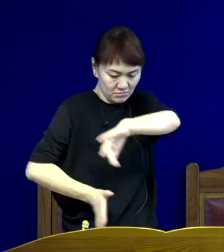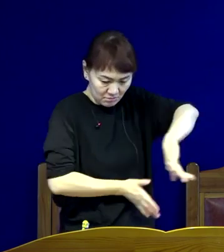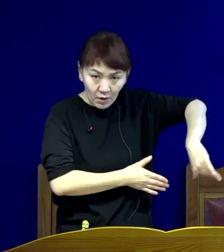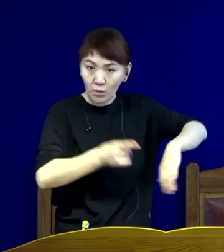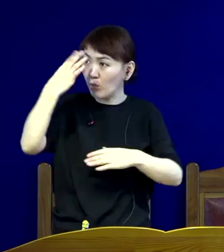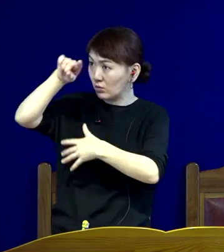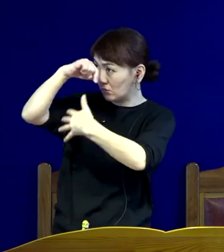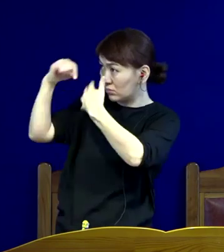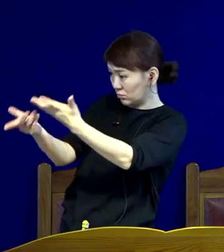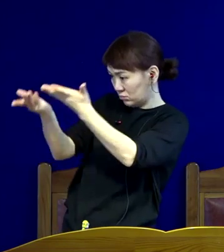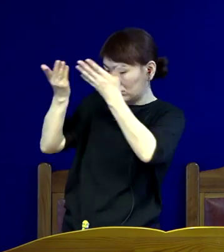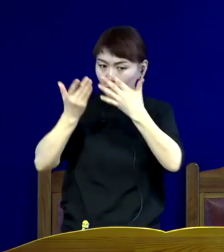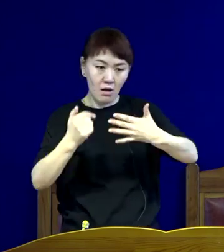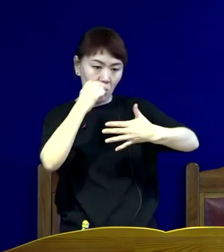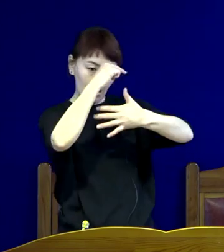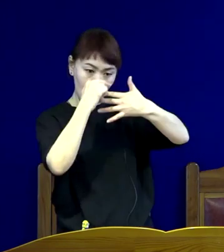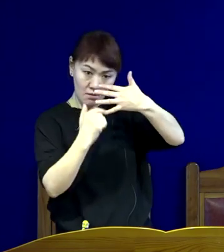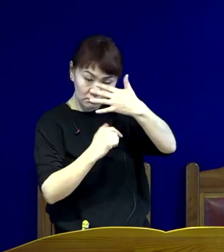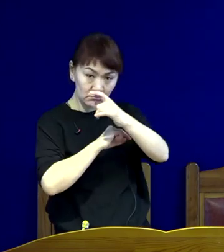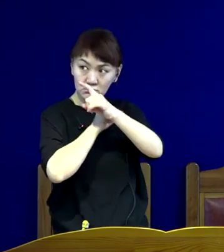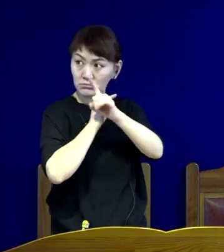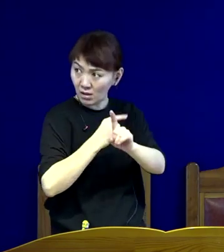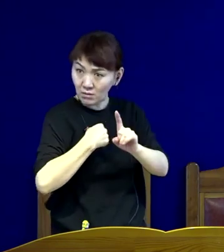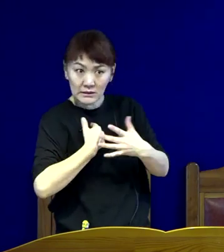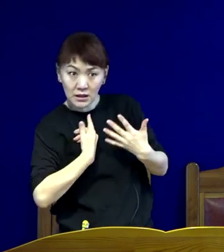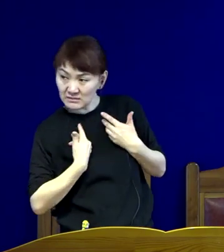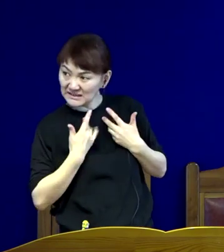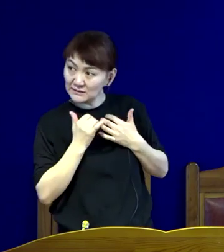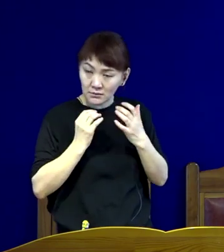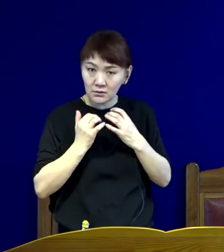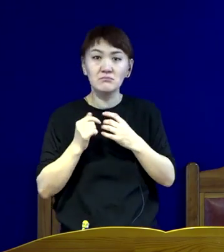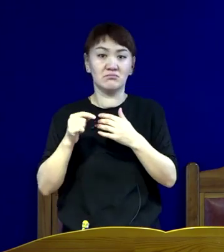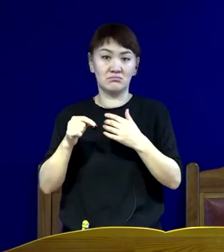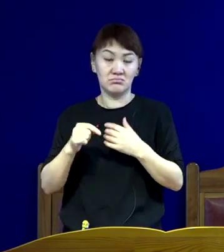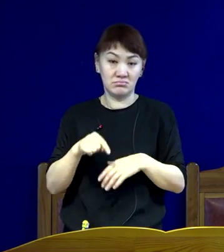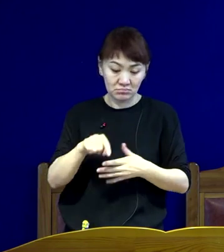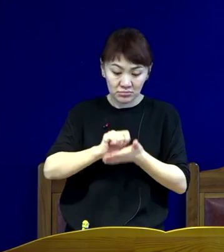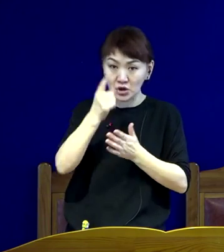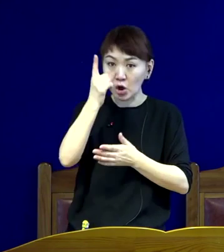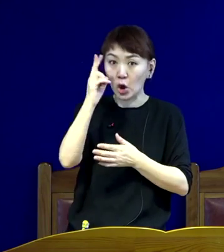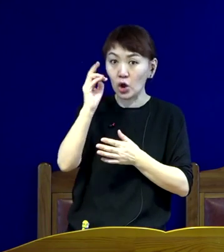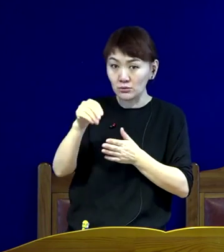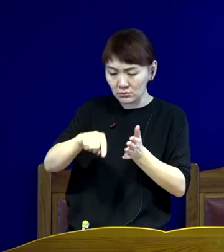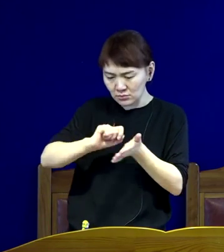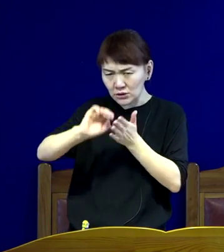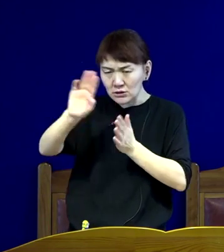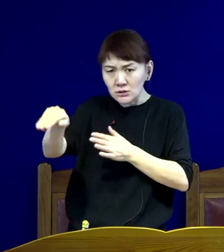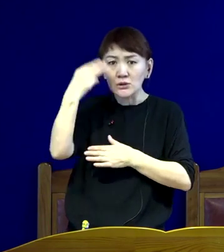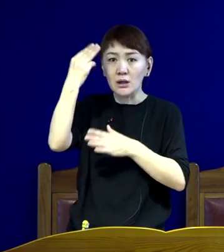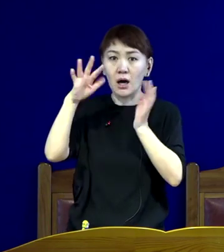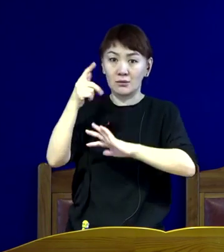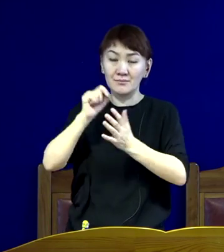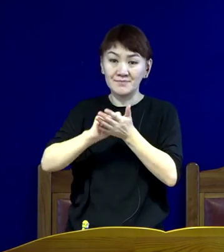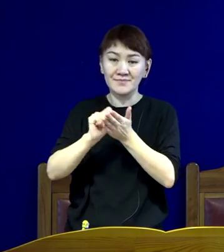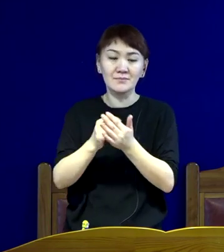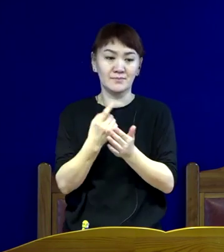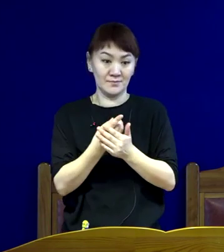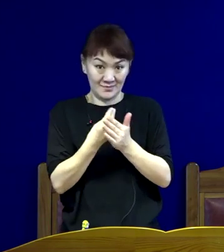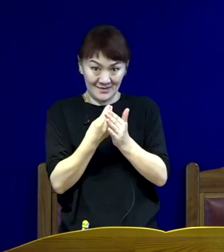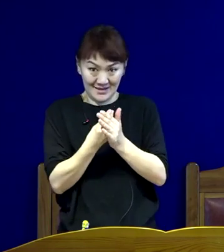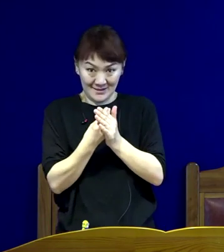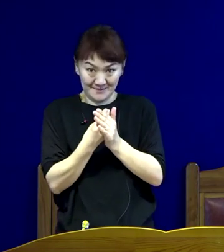Коринт 11:3 дээр маш сайн гарсан байгаа. За, эр хүний тэргүүн бол Христ. Эмэгтэй